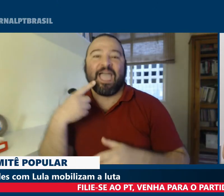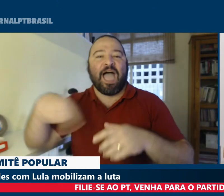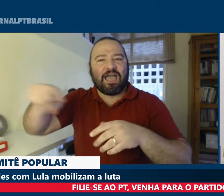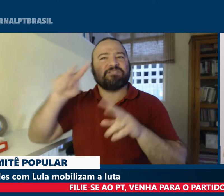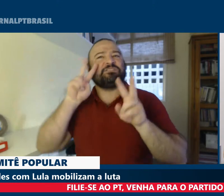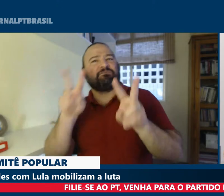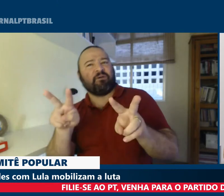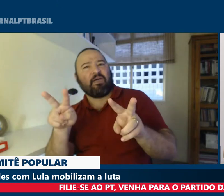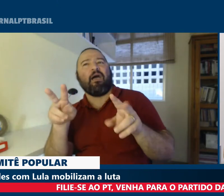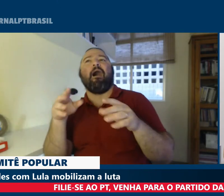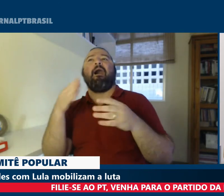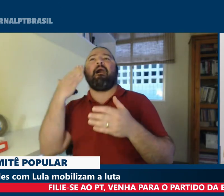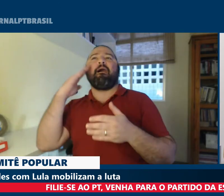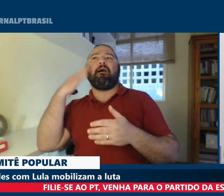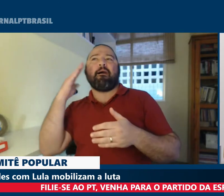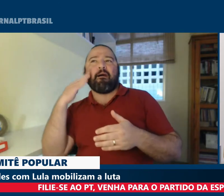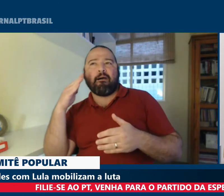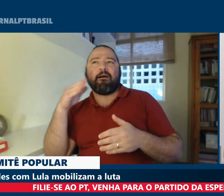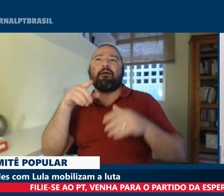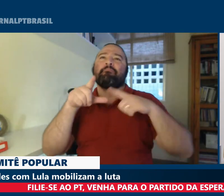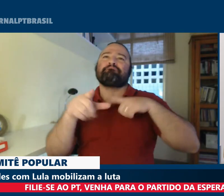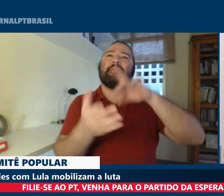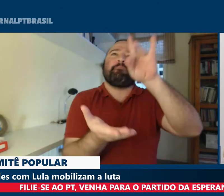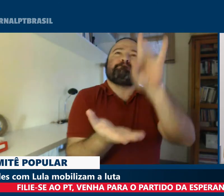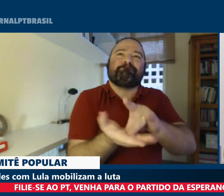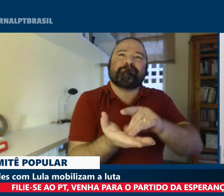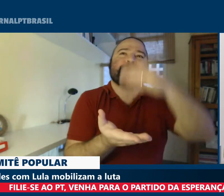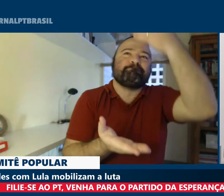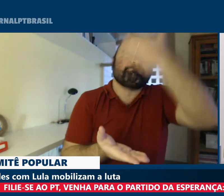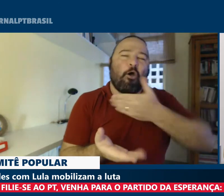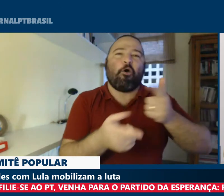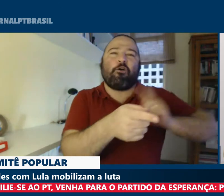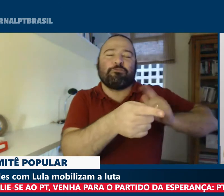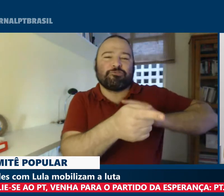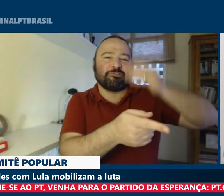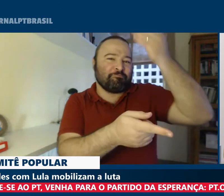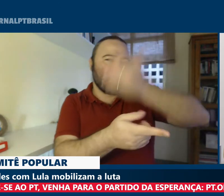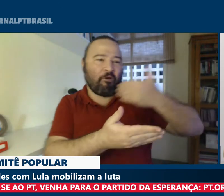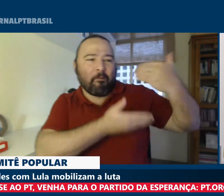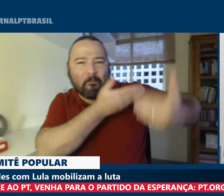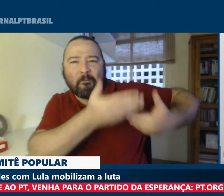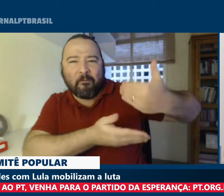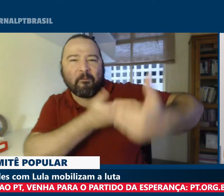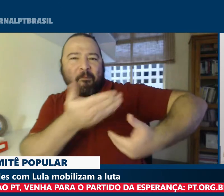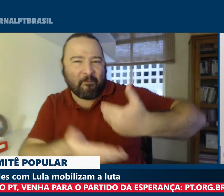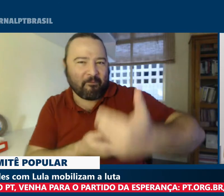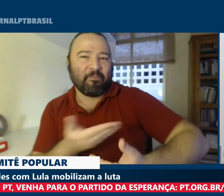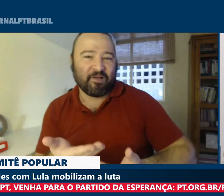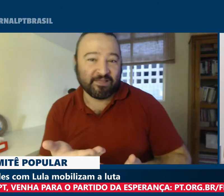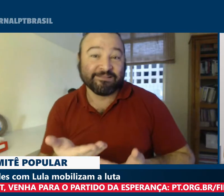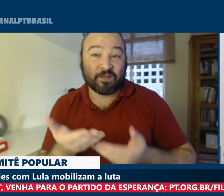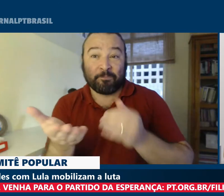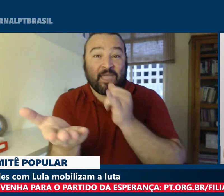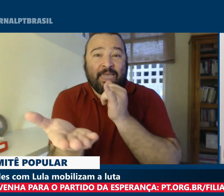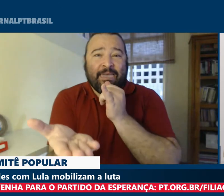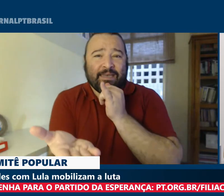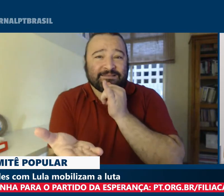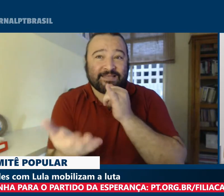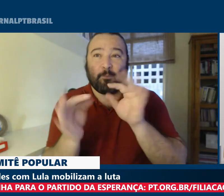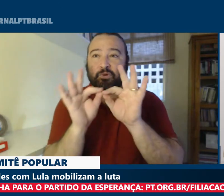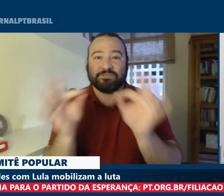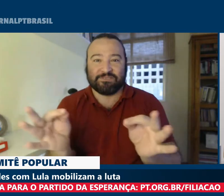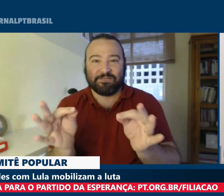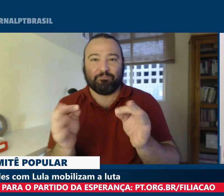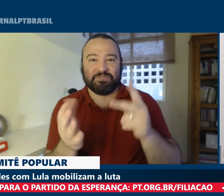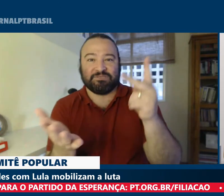de sinais, e tenta trazer um conteúdo bem acessível, né, para a comunidade surda, para que as